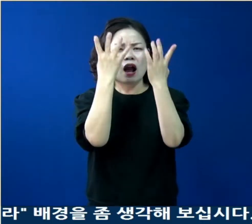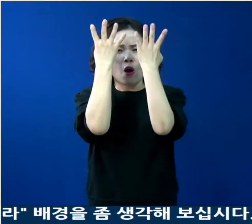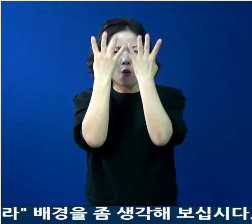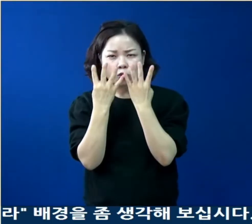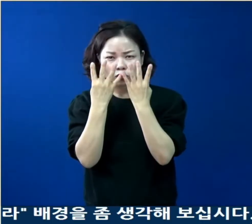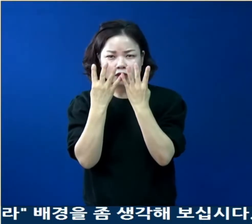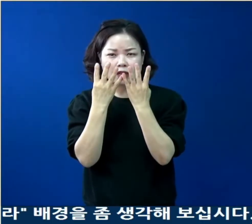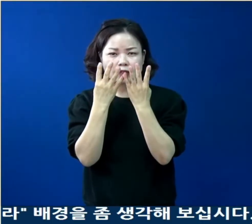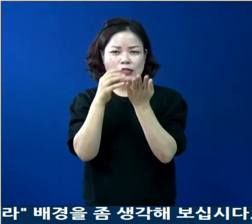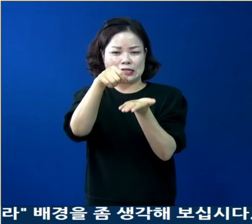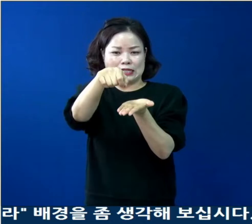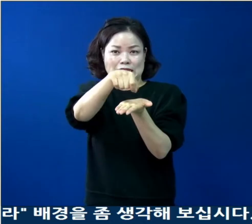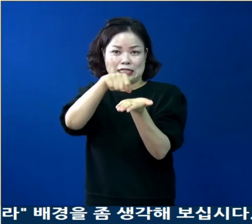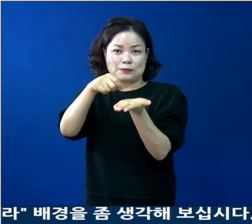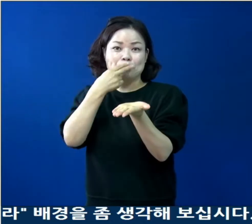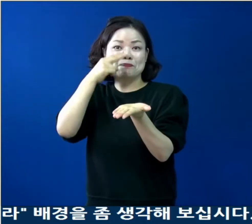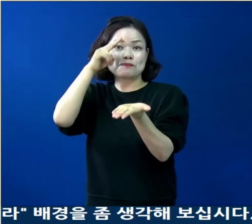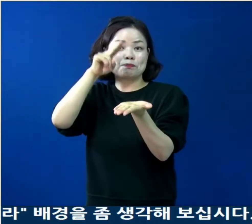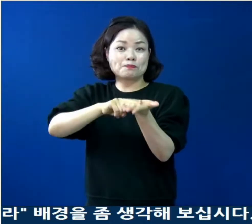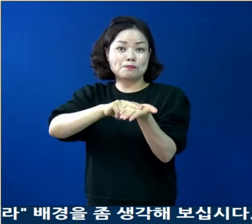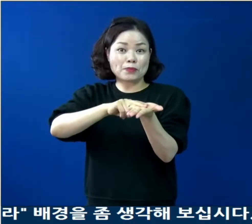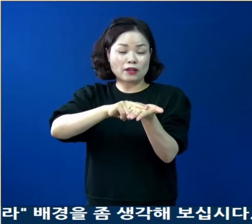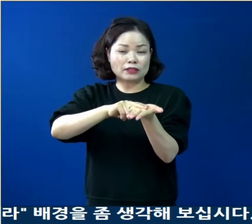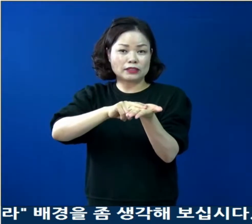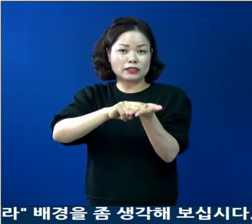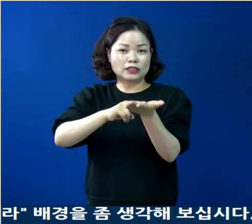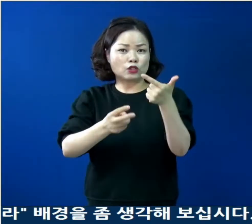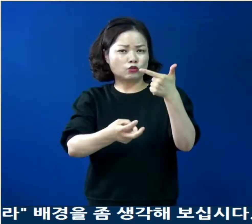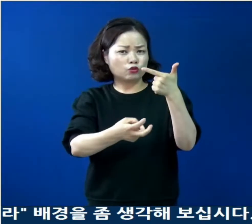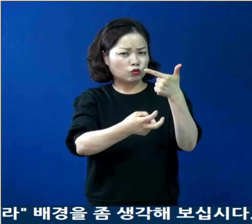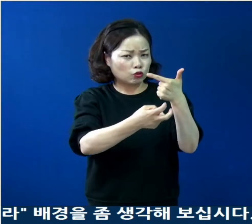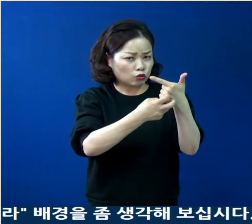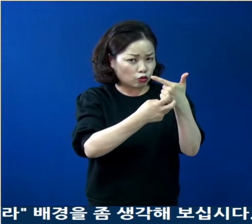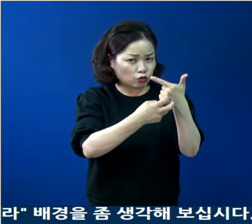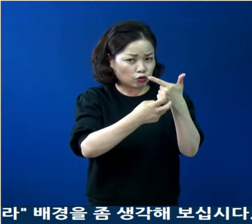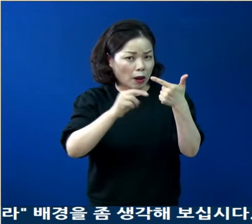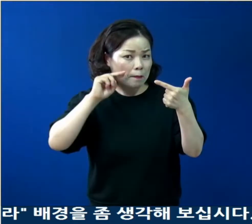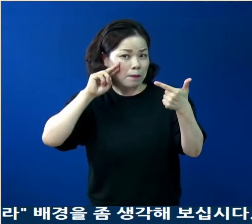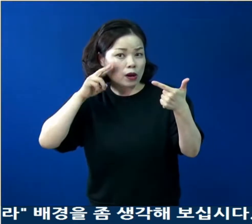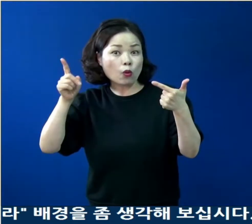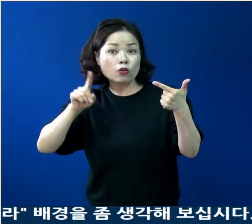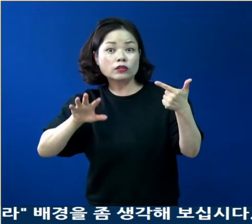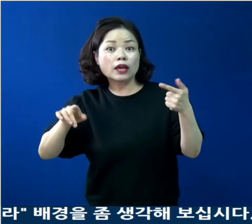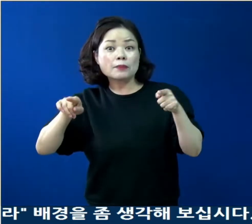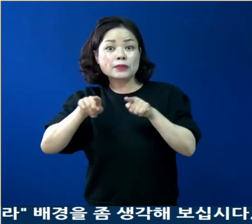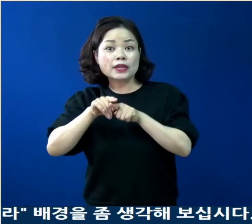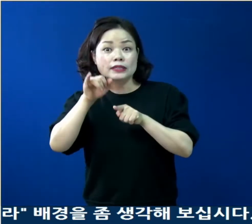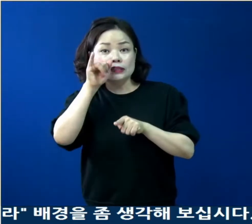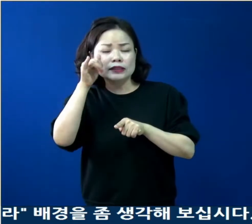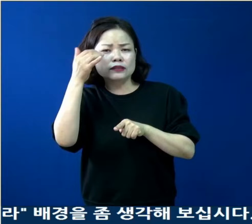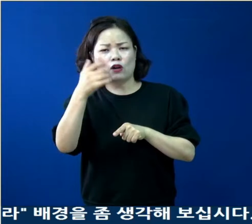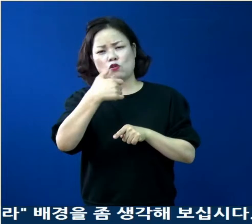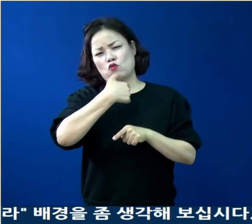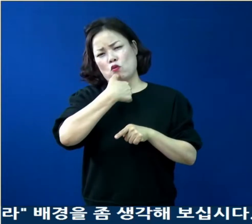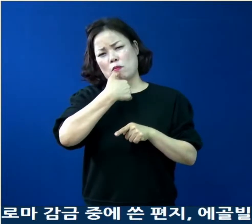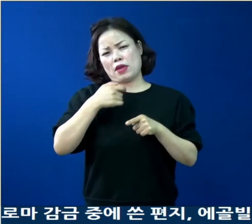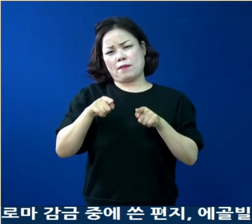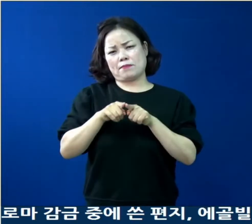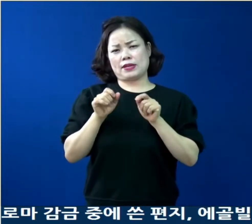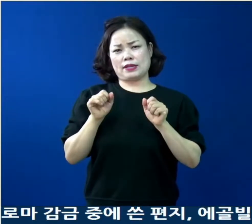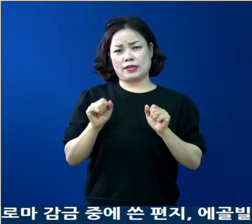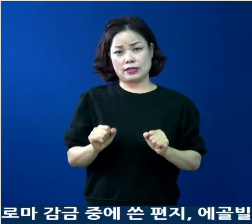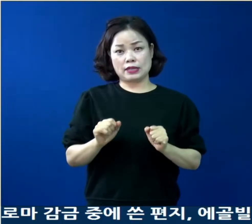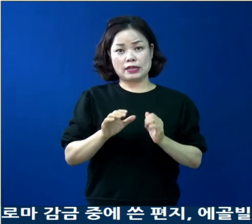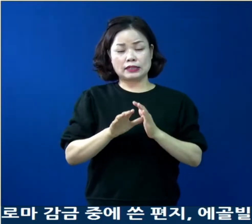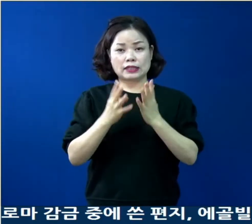쓴 편지인 거죠. 그러니까 누가가 바울과 함께 어디 있는 겁니까? 로마에 있는 겁니다.